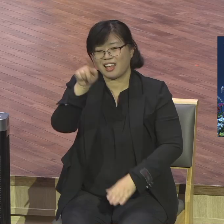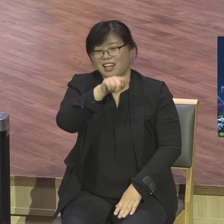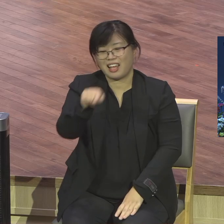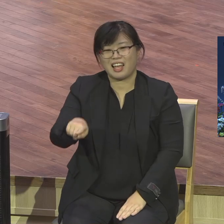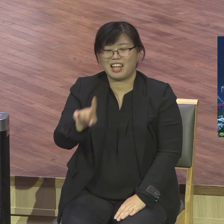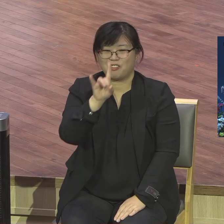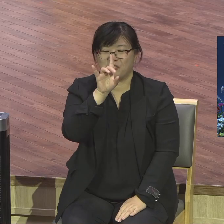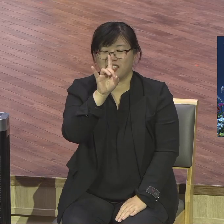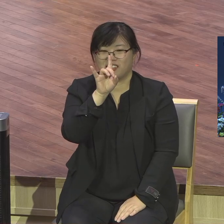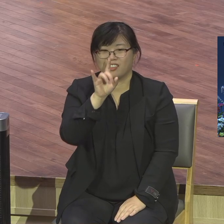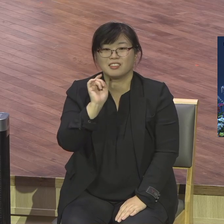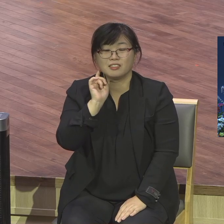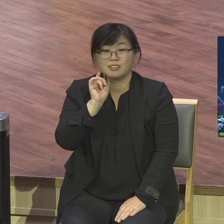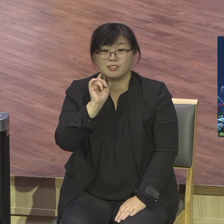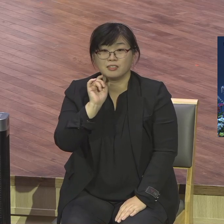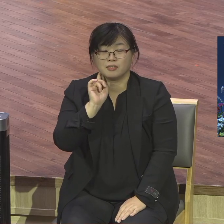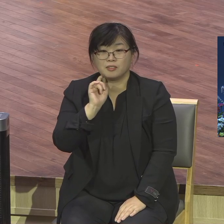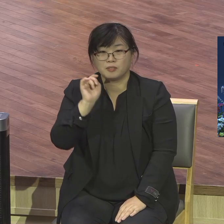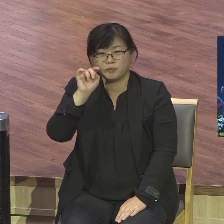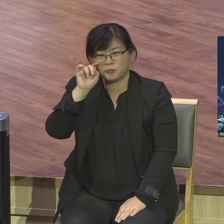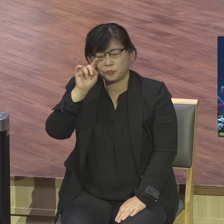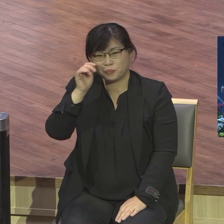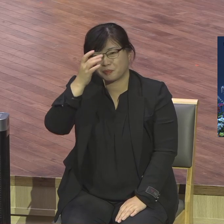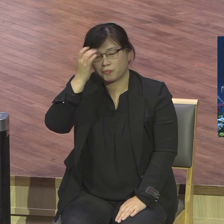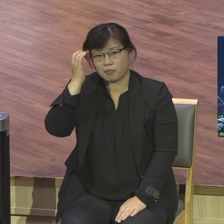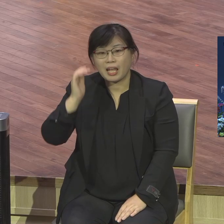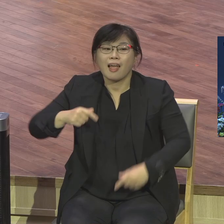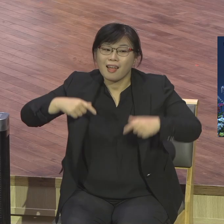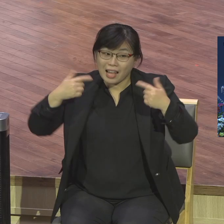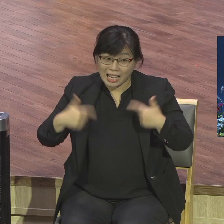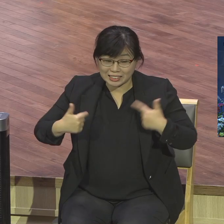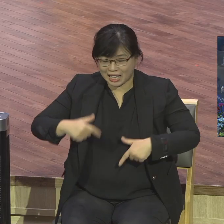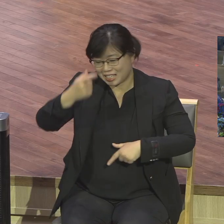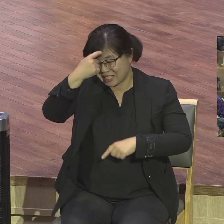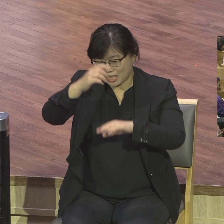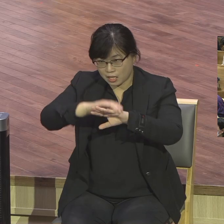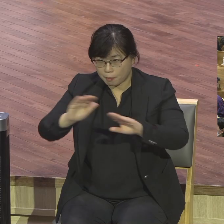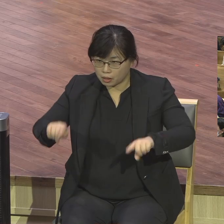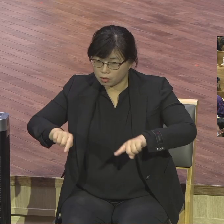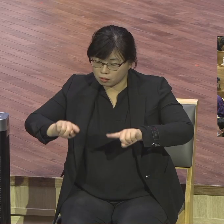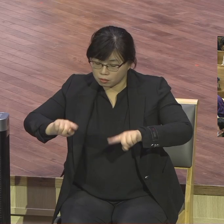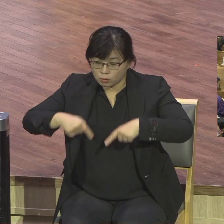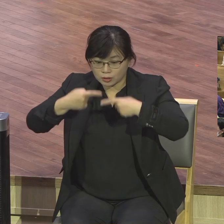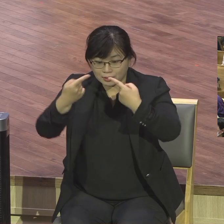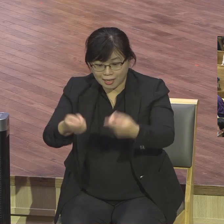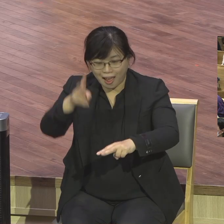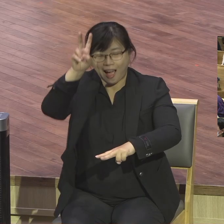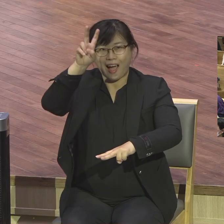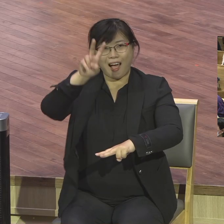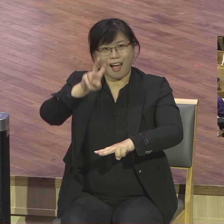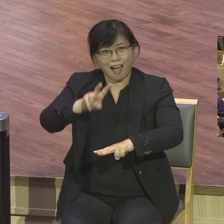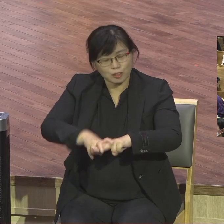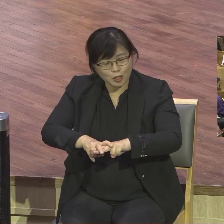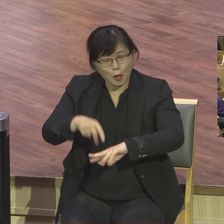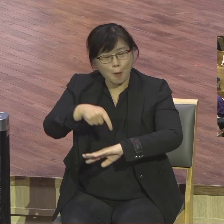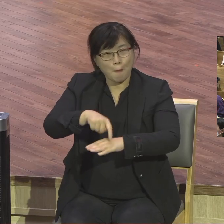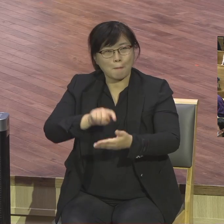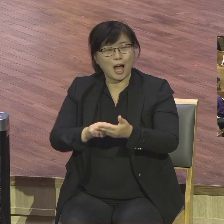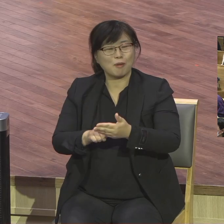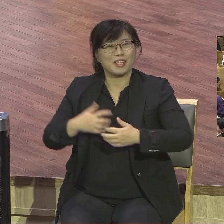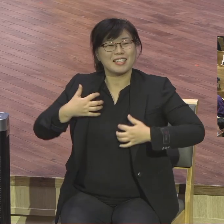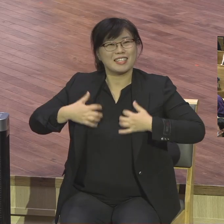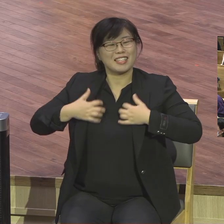여러분 예배 자리에 올 때마다 즐겁게 오시기 바랍니다 즐거움이 넘치시기 바랍니다